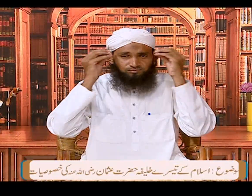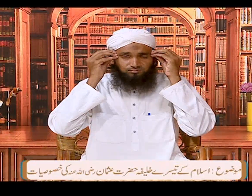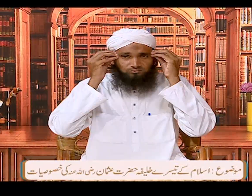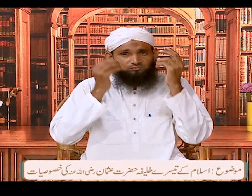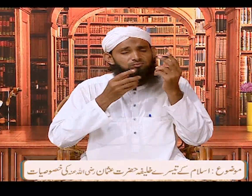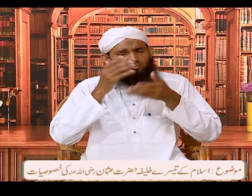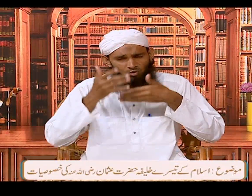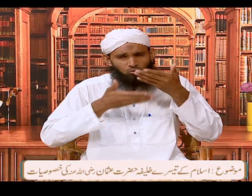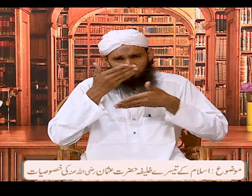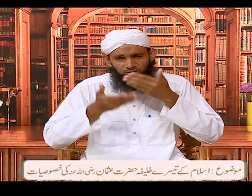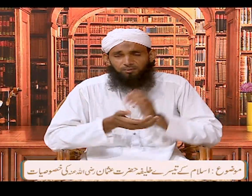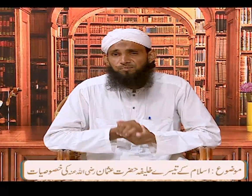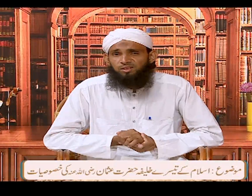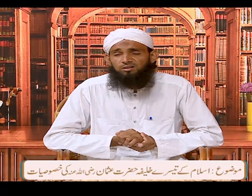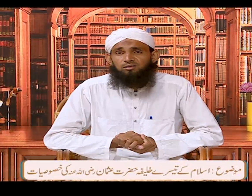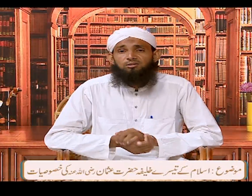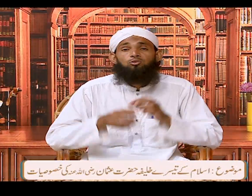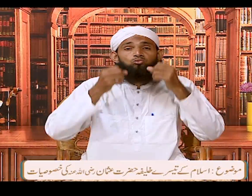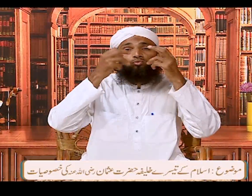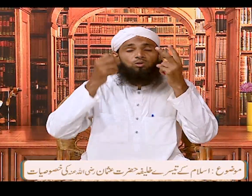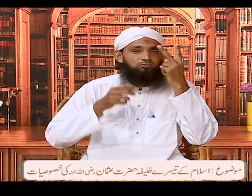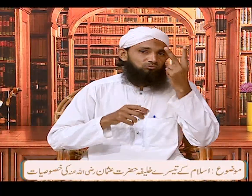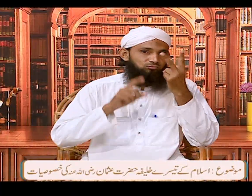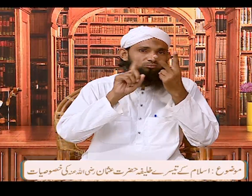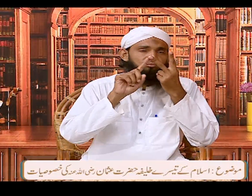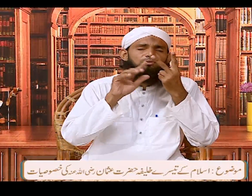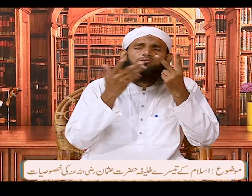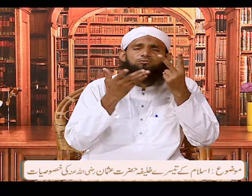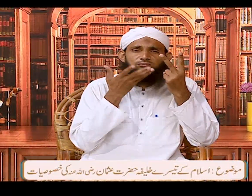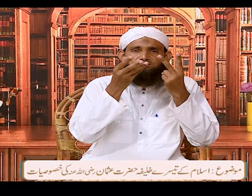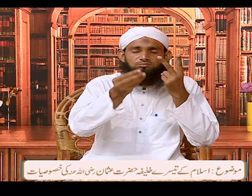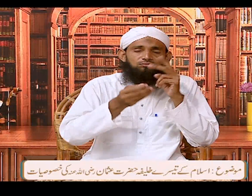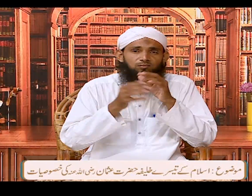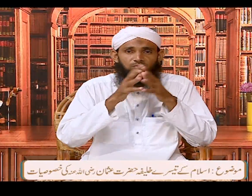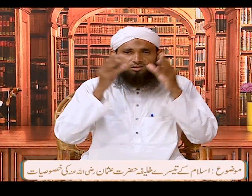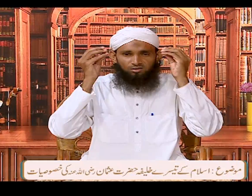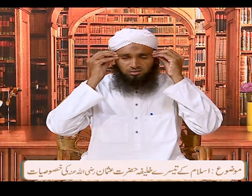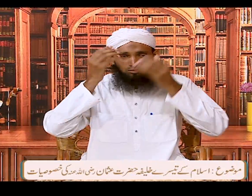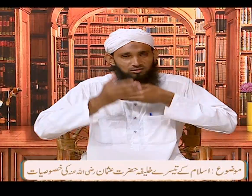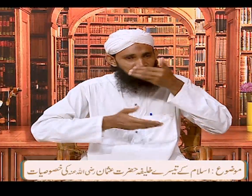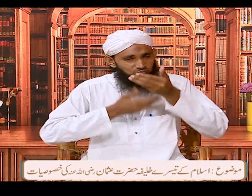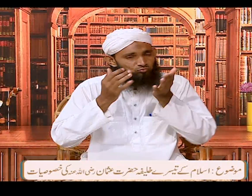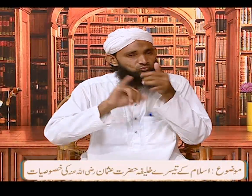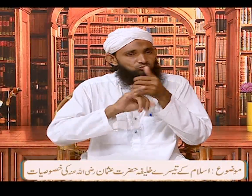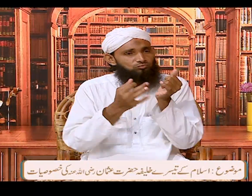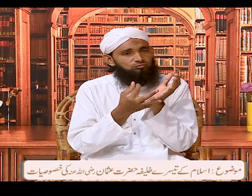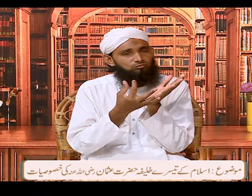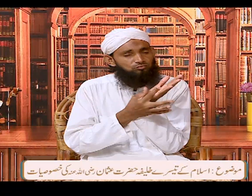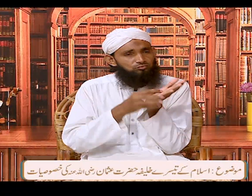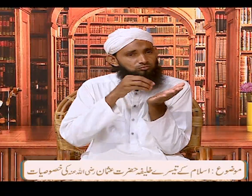علماء کرام نے اس کی بعض دیگر وجوہات بھی بیان فرمائی ہیں۔ ذو النورین لقب کی دوسری وجہ، علماء فرماتے ہیں حضرت عثمان